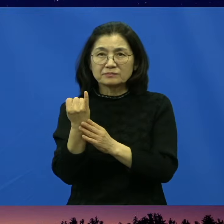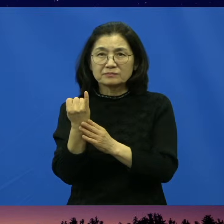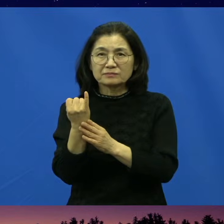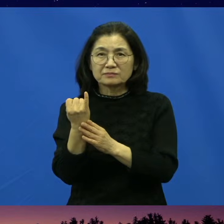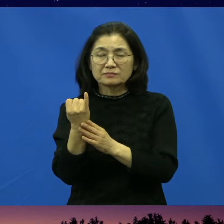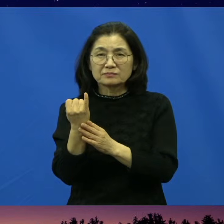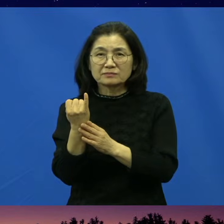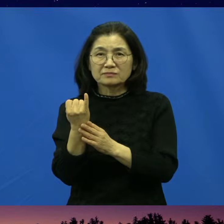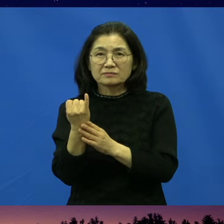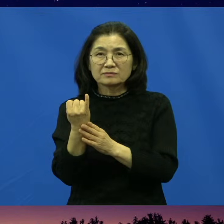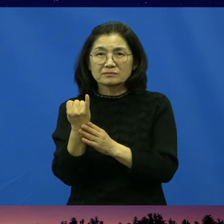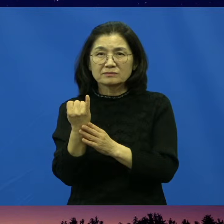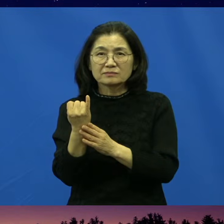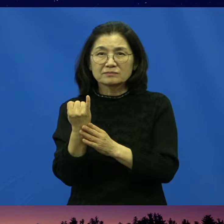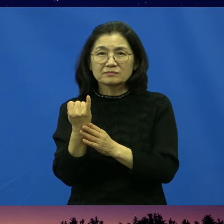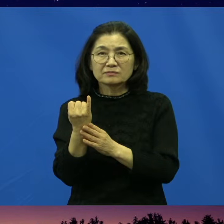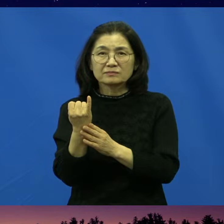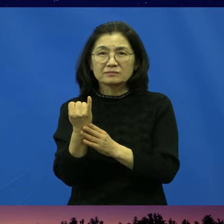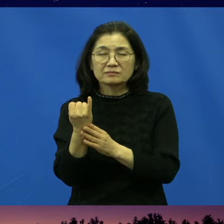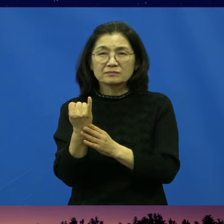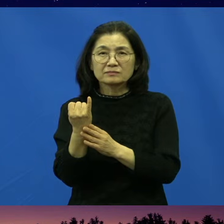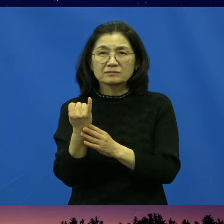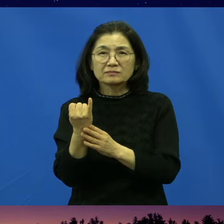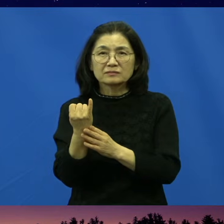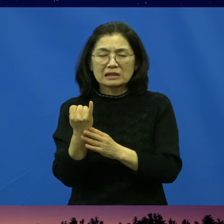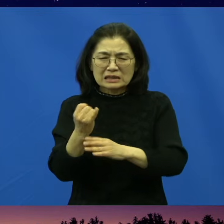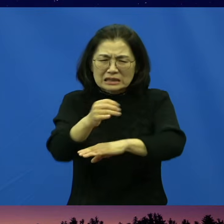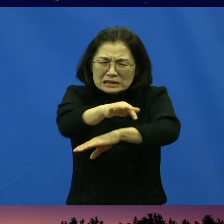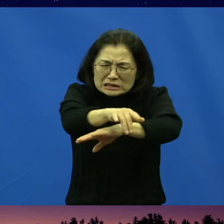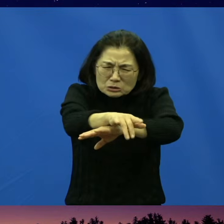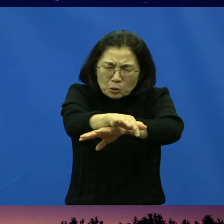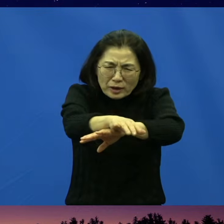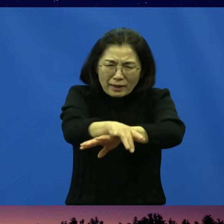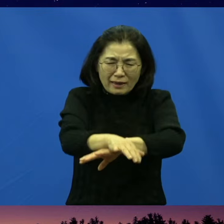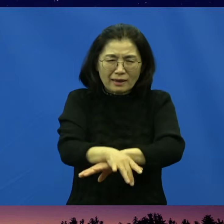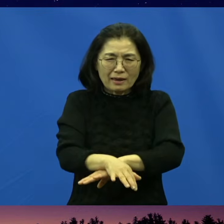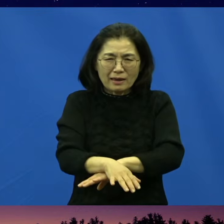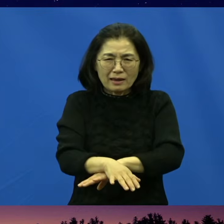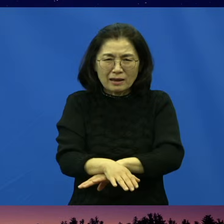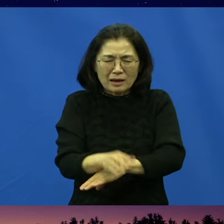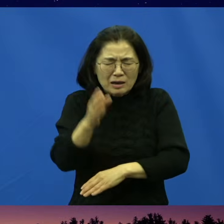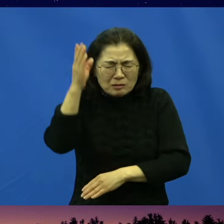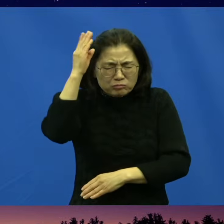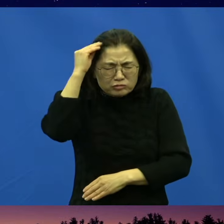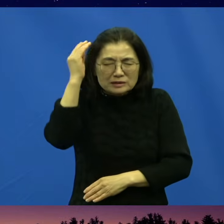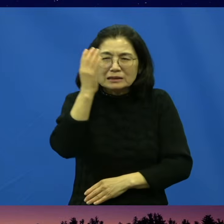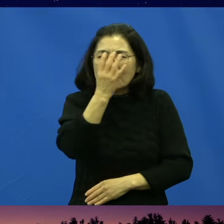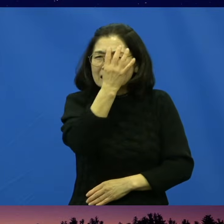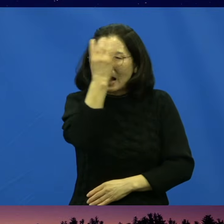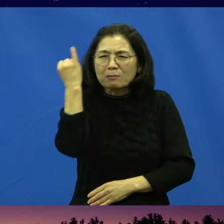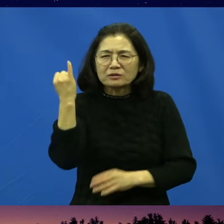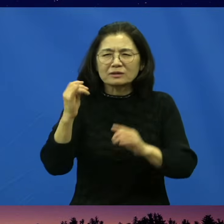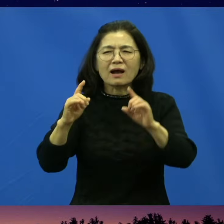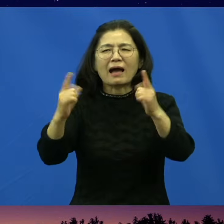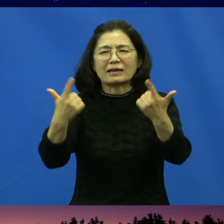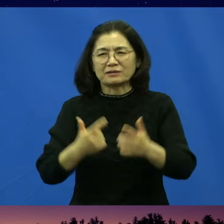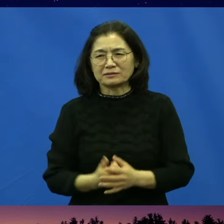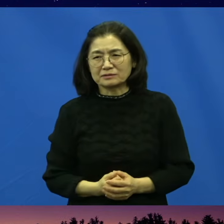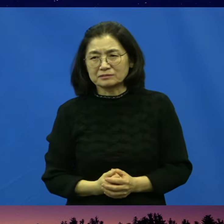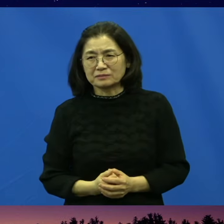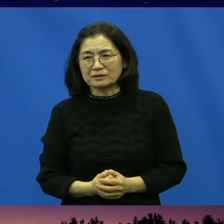순간 되니까 제가 이전에 알았던 그 시골에 아무것도 모르는 그러한 노인이 아니었다는 것이죠.